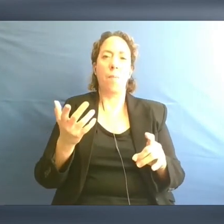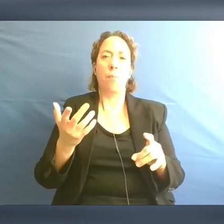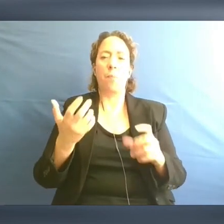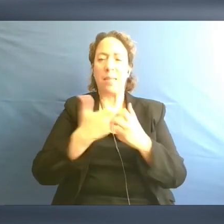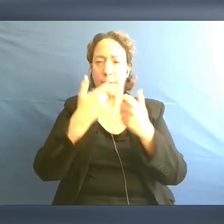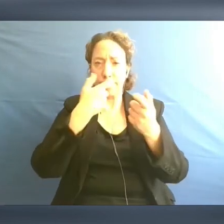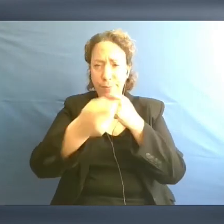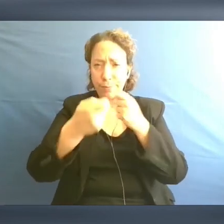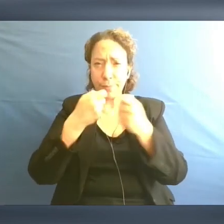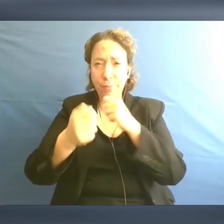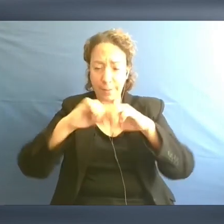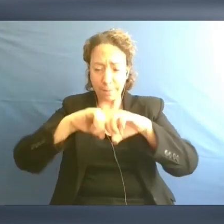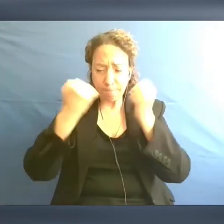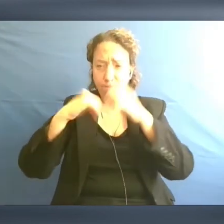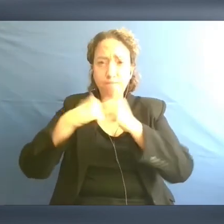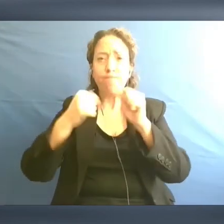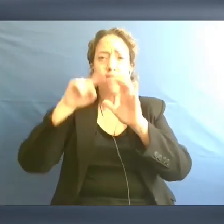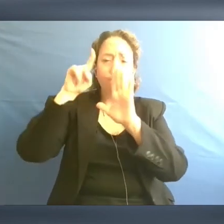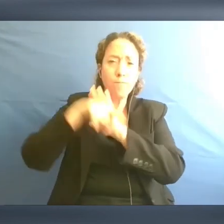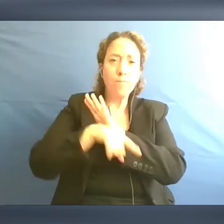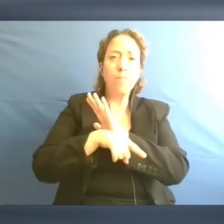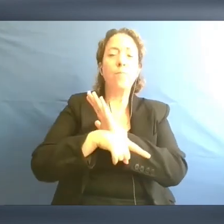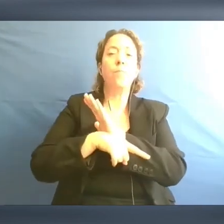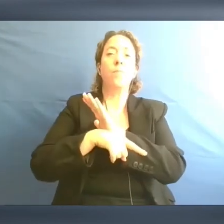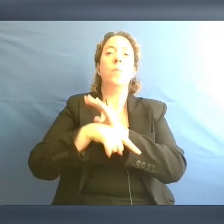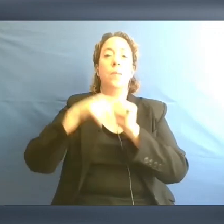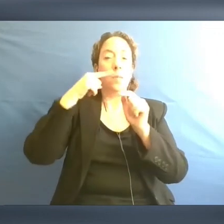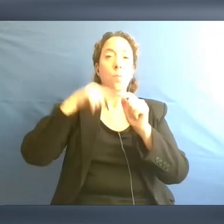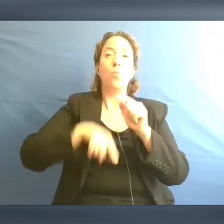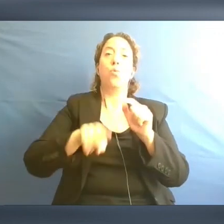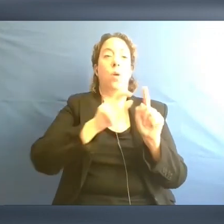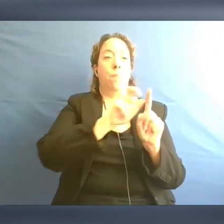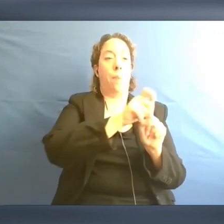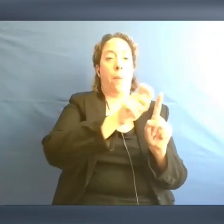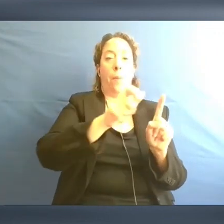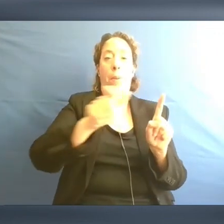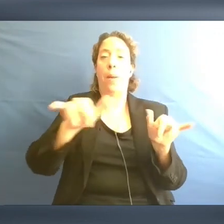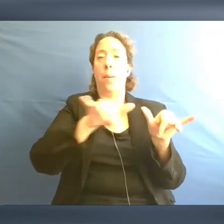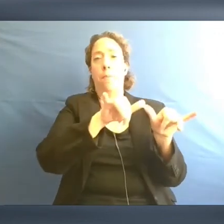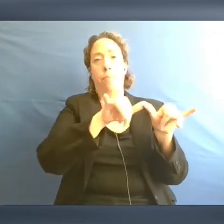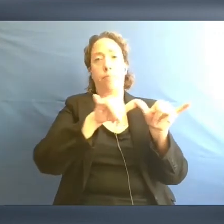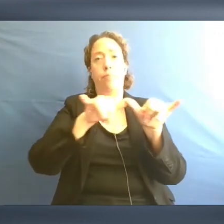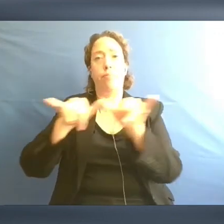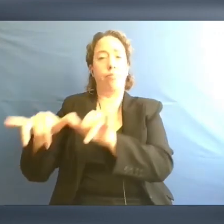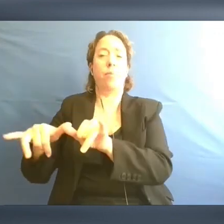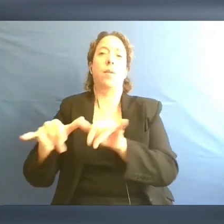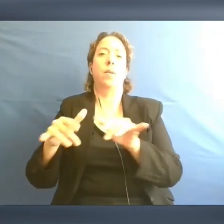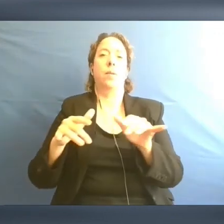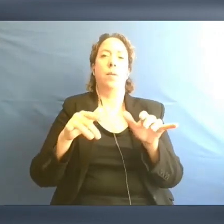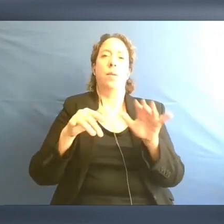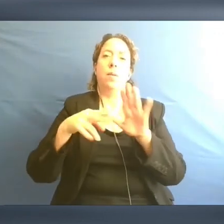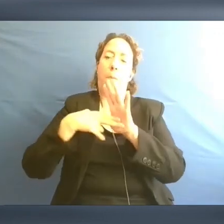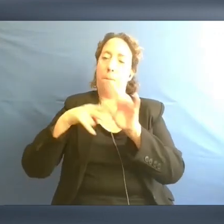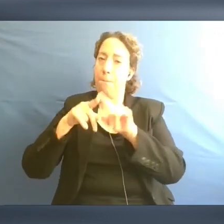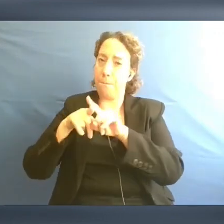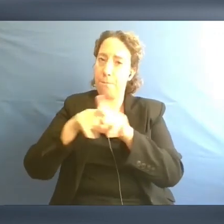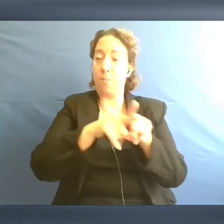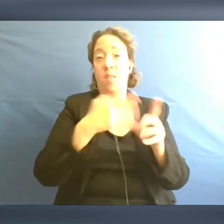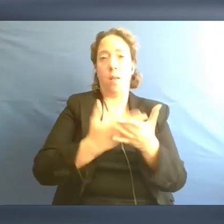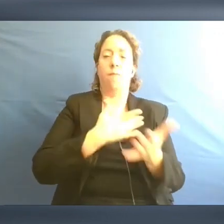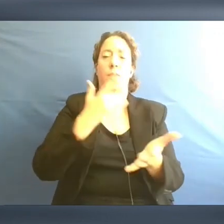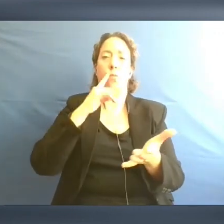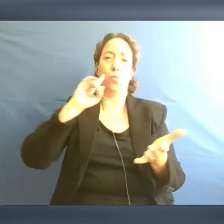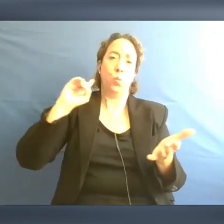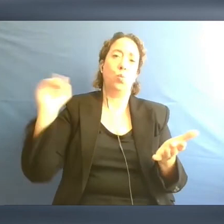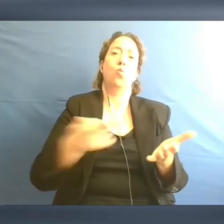on permet une harmonisation de toute la chaîne, une consolidation de toute la chaîne. Donc ça bénéficie à tout le monde